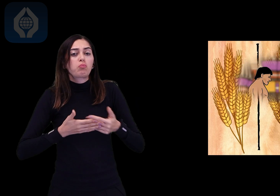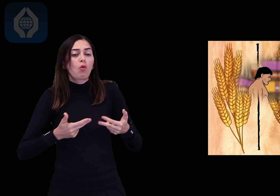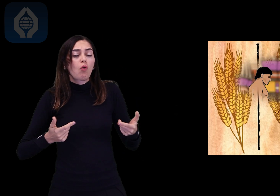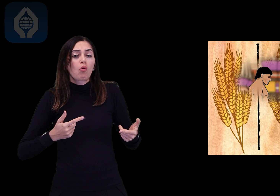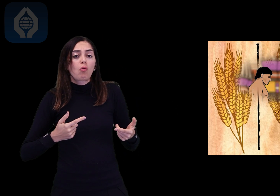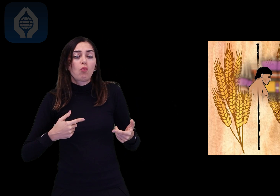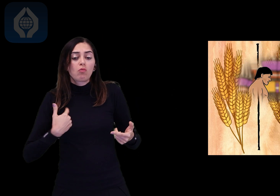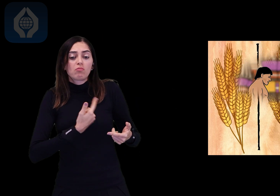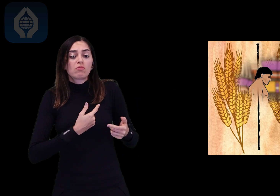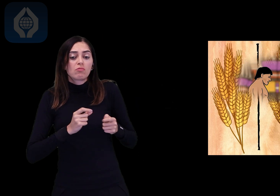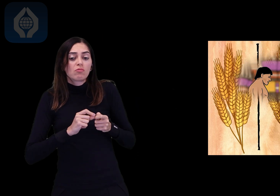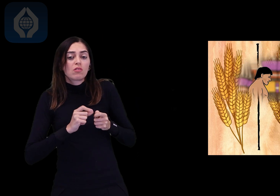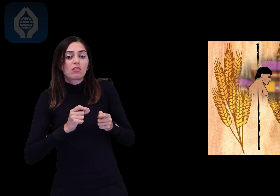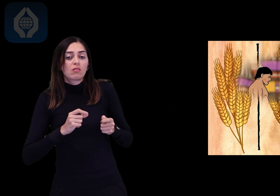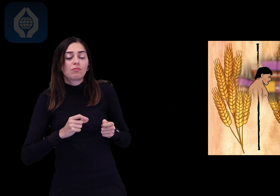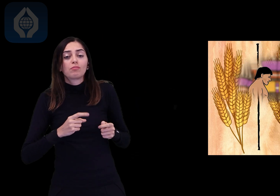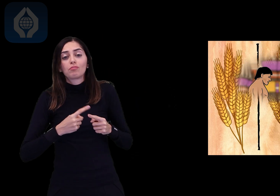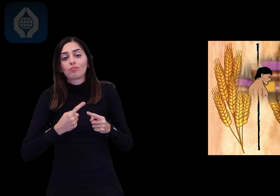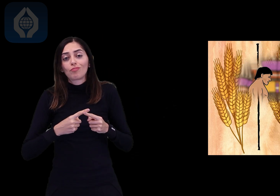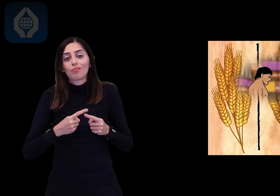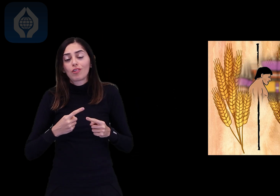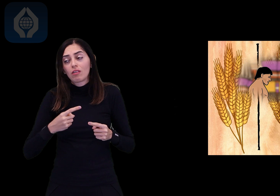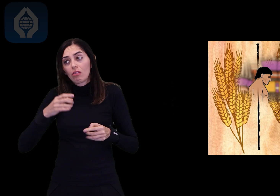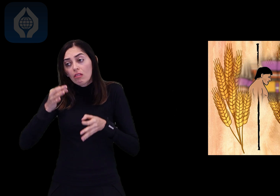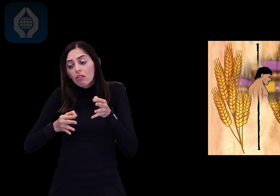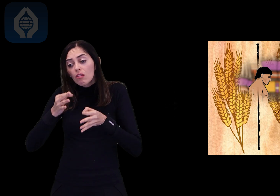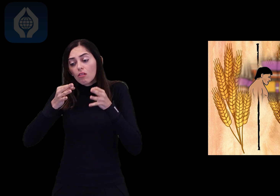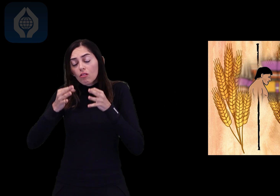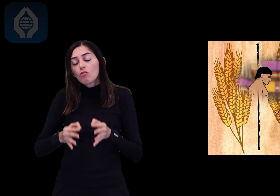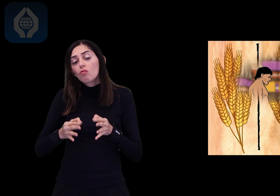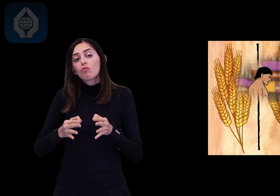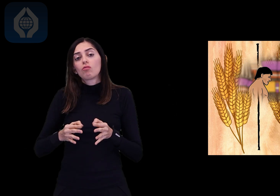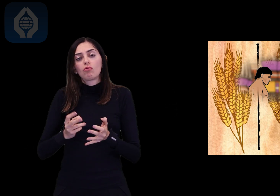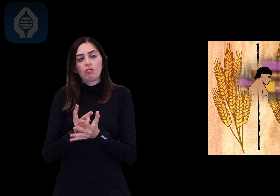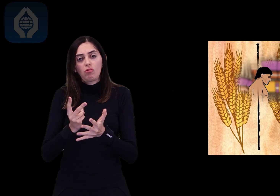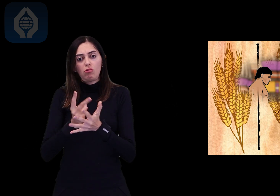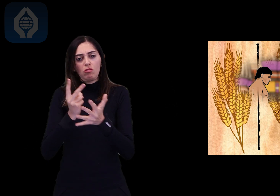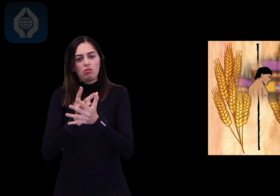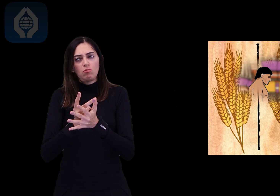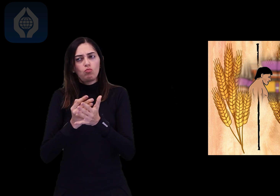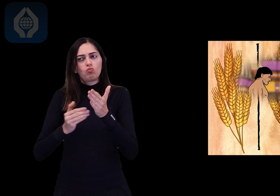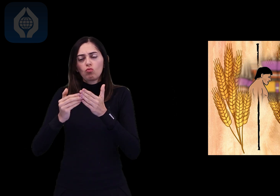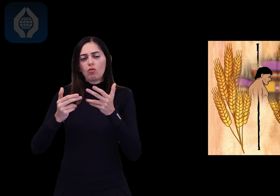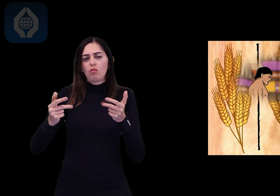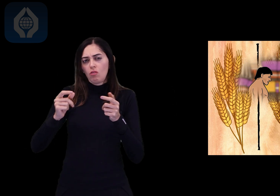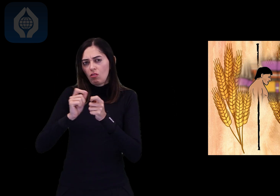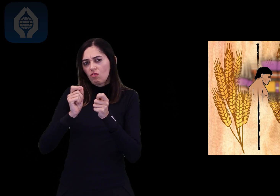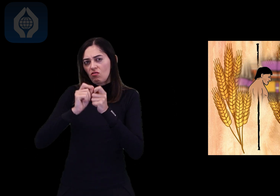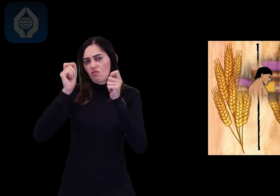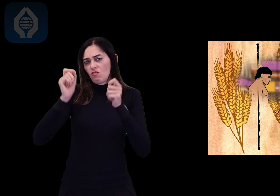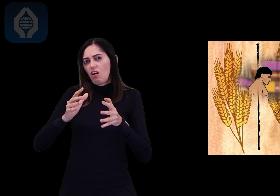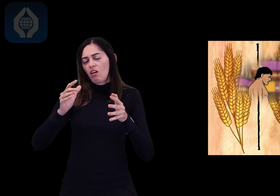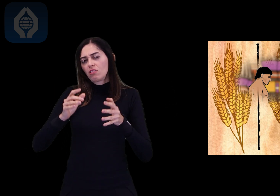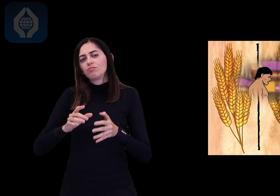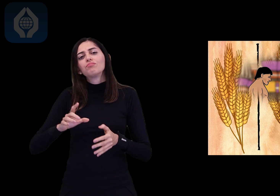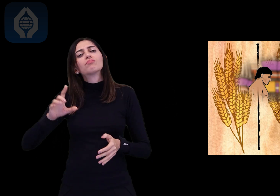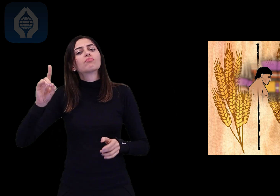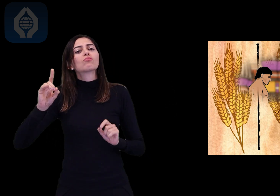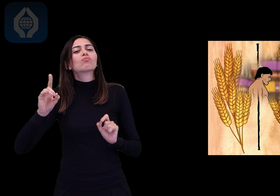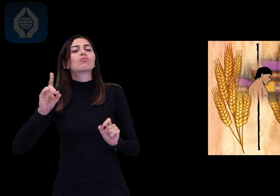E porque Deus é justo, tudo o que faz com as pessoas é justo. Deus estava operando através das vidas de um faraó